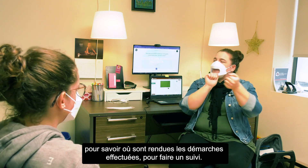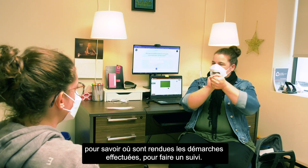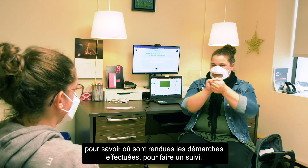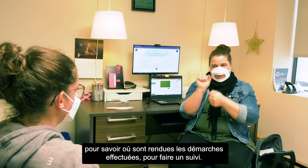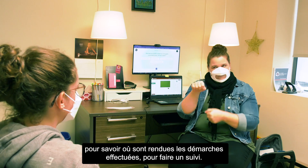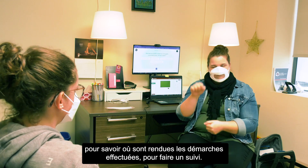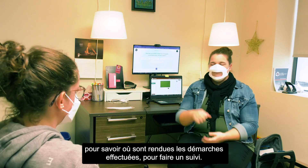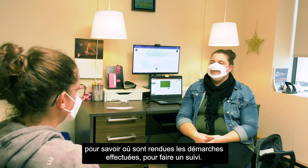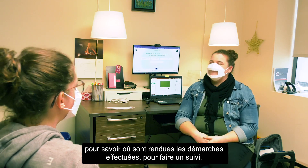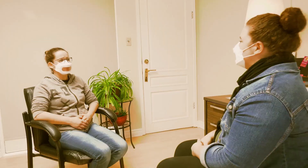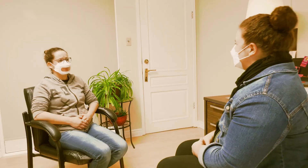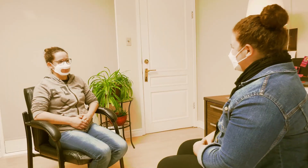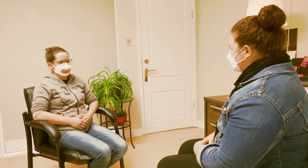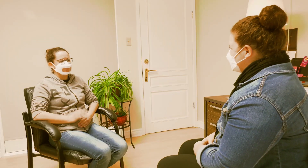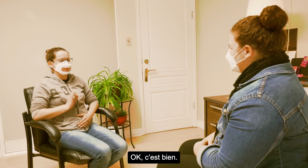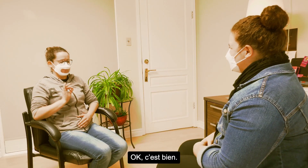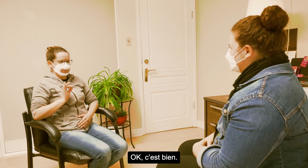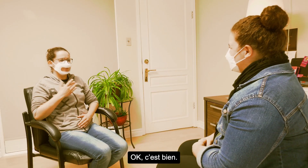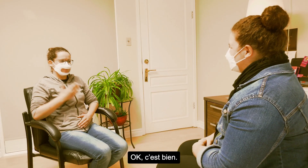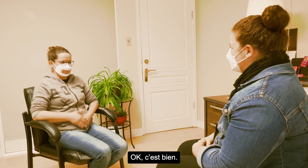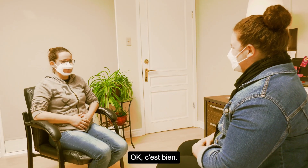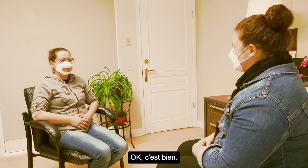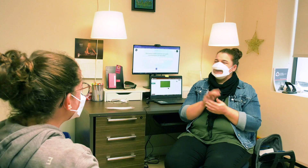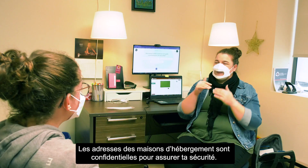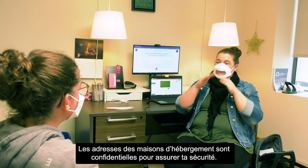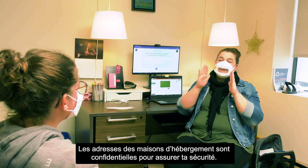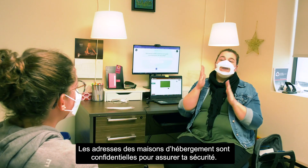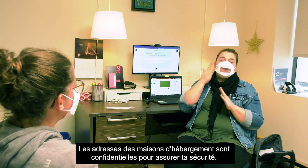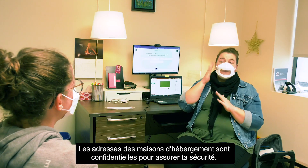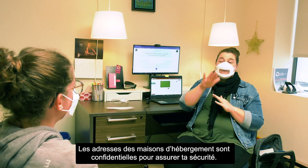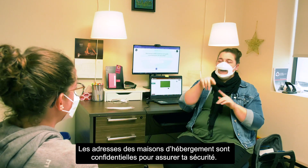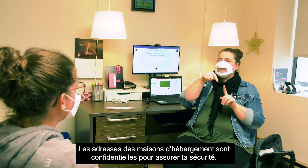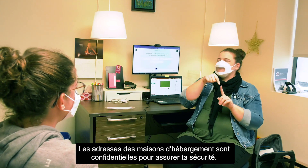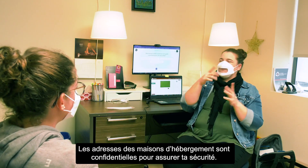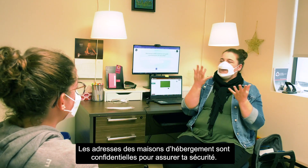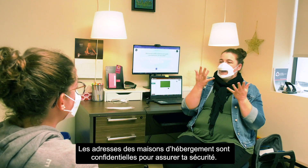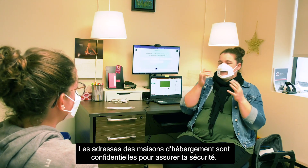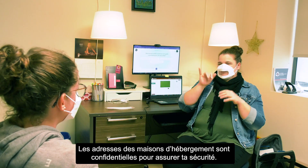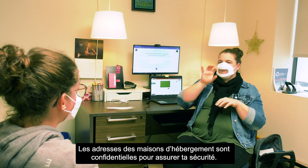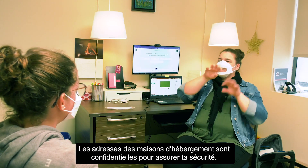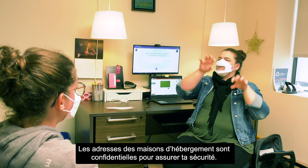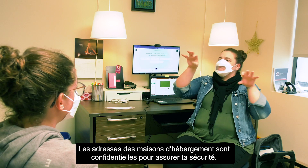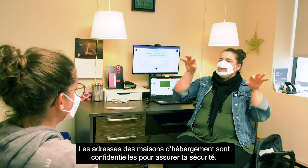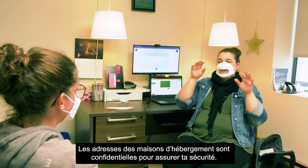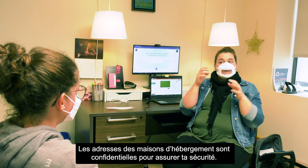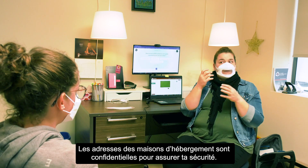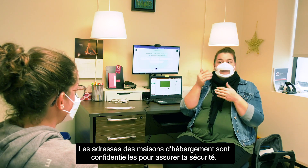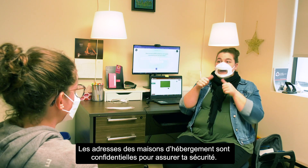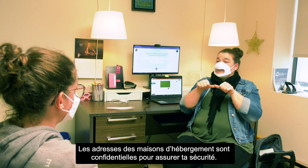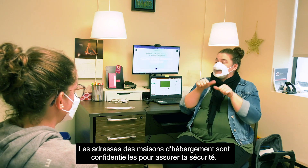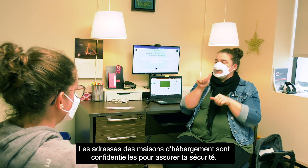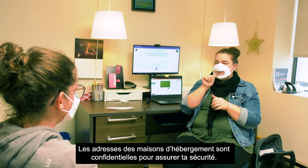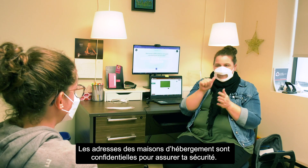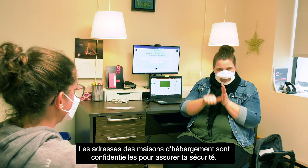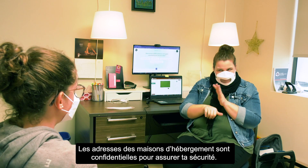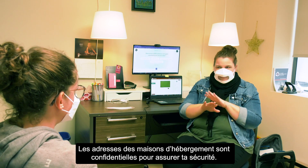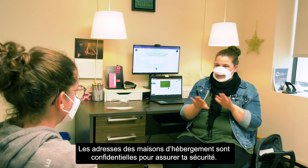suivi des femmes pour bien les aider. OK, merci. Les adresses des maisons d'hébergement sont confidentielles. La